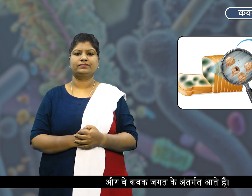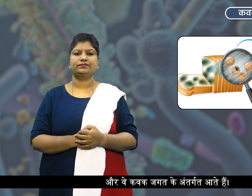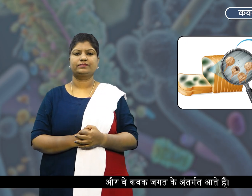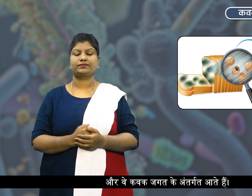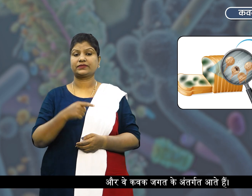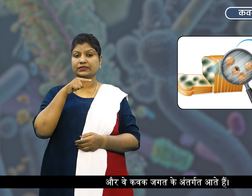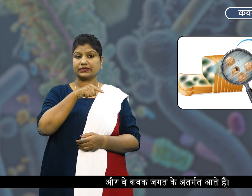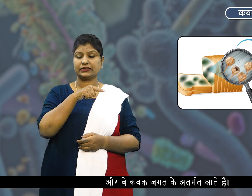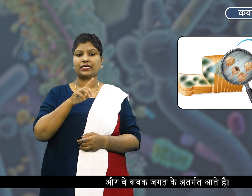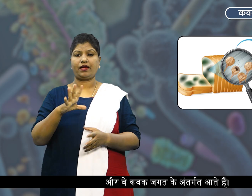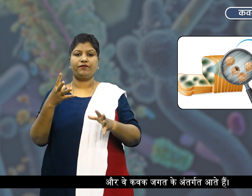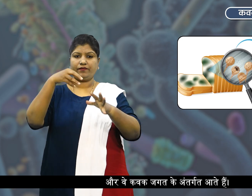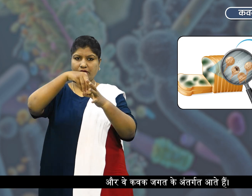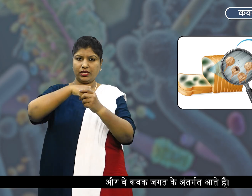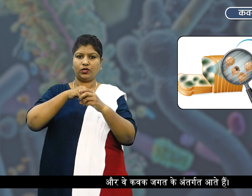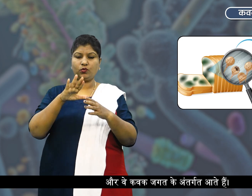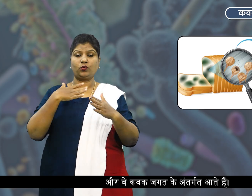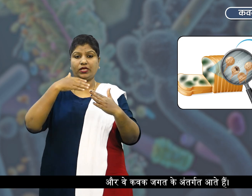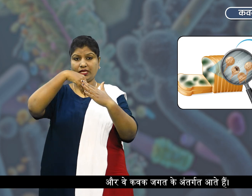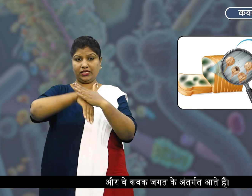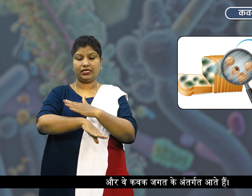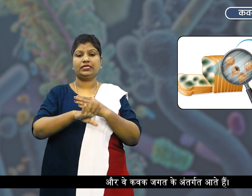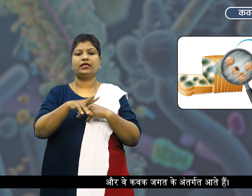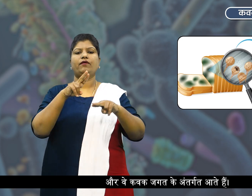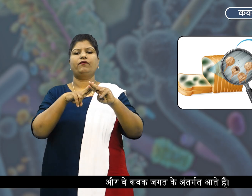और वे कवक जगत के अंतर्गत आते हैं।